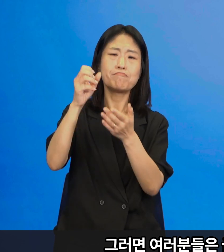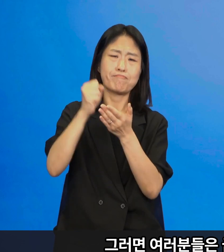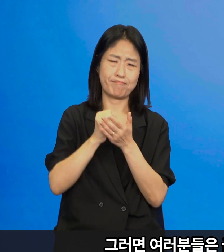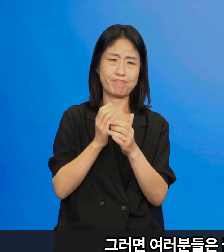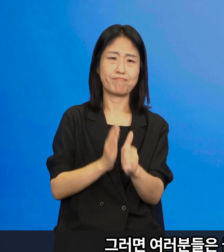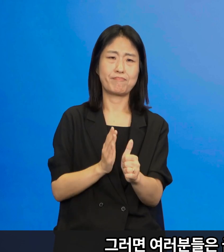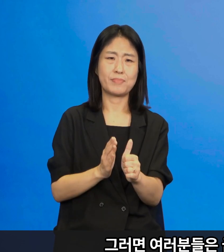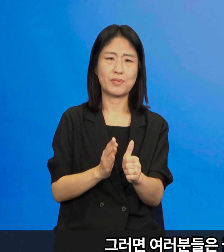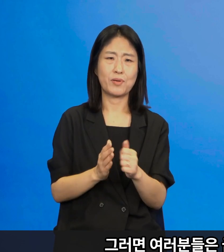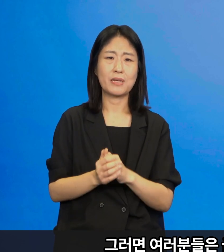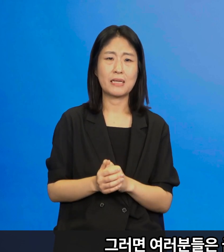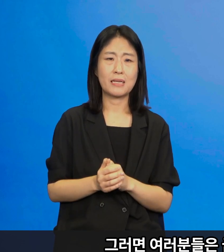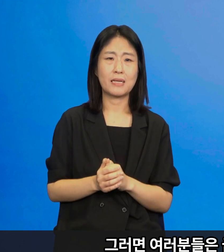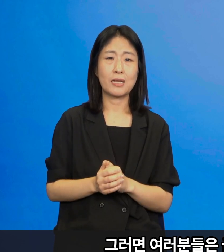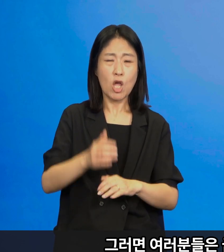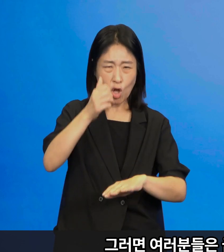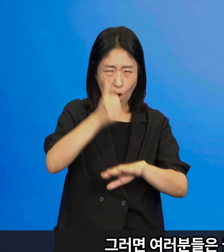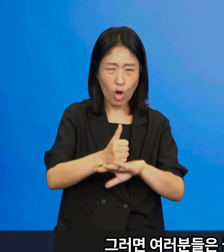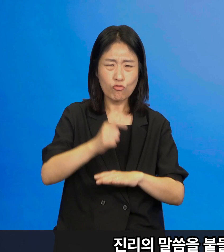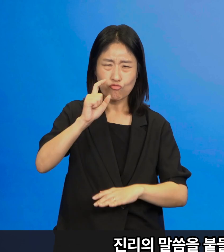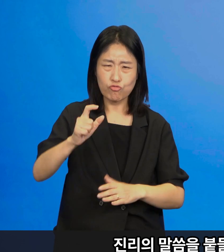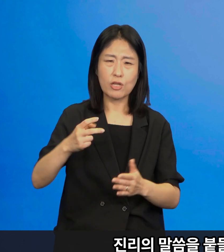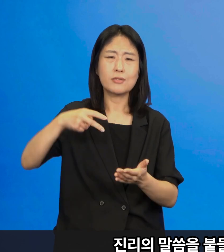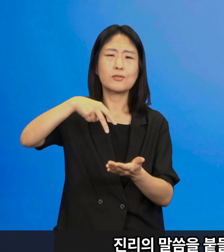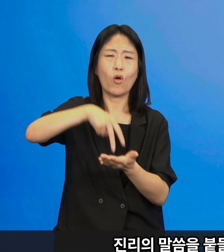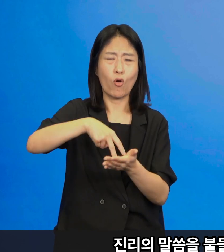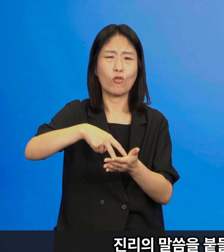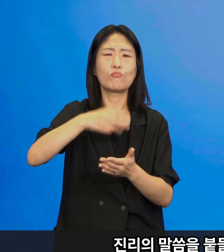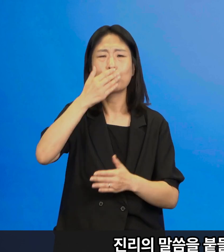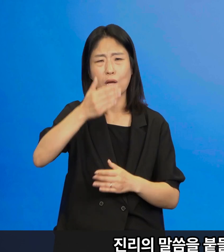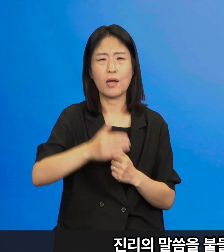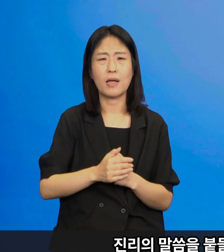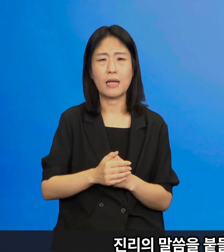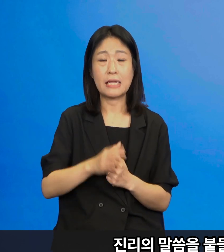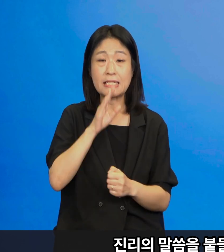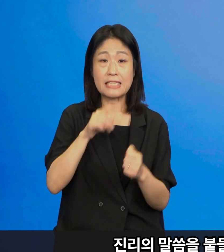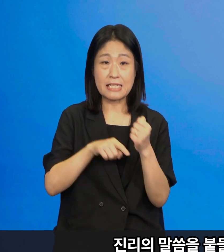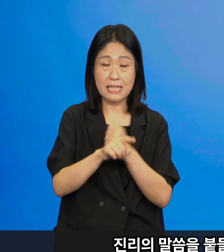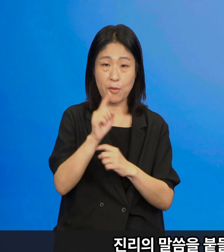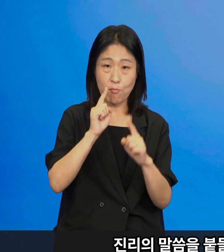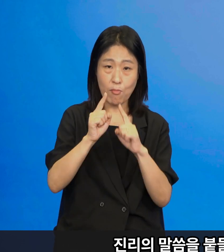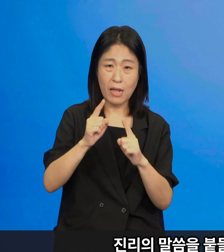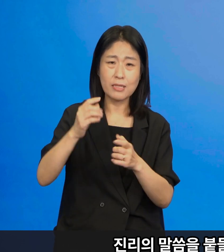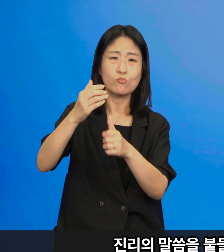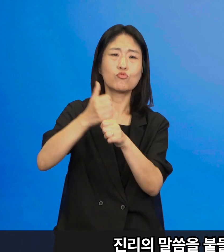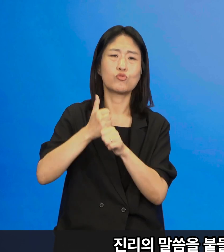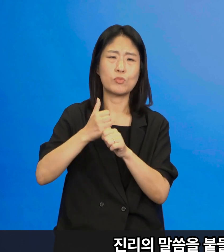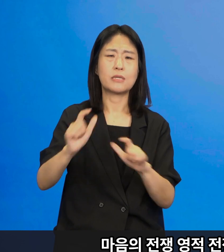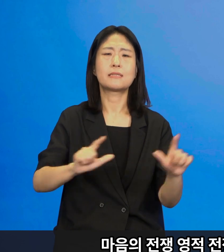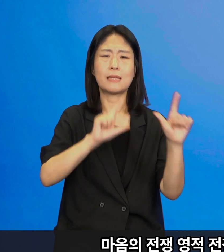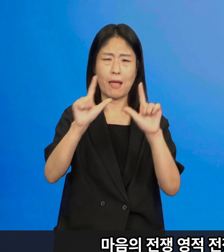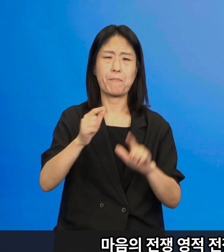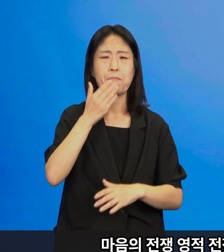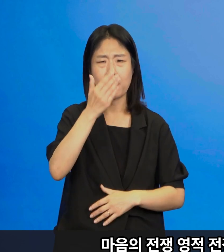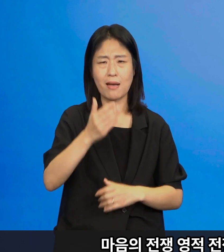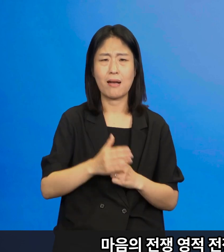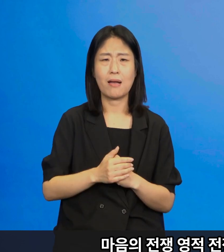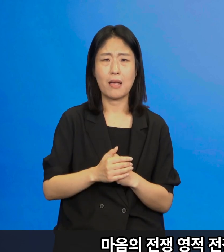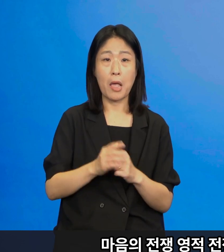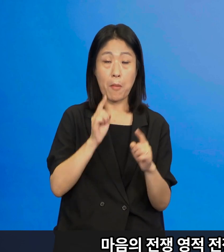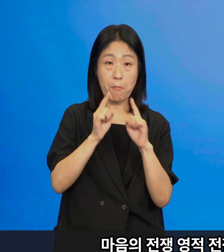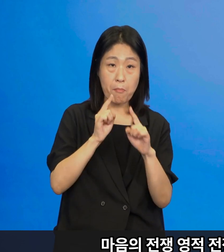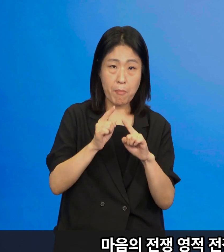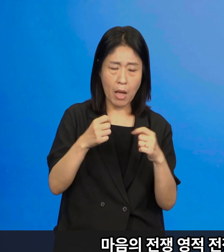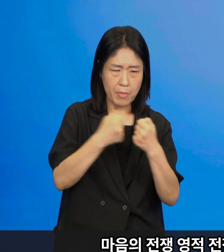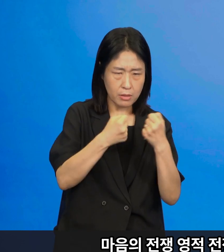여러분들은 굳게 서실 수 있는 거예요. 진리의 말씀을 붙들면 여러분 사는 겁니다. 마음의 전쟁, 영적